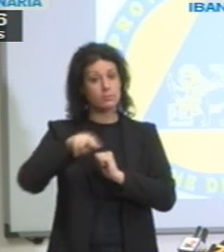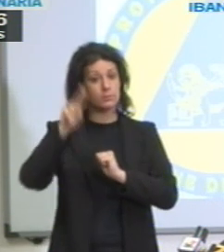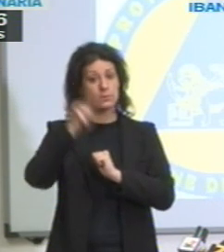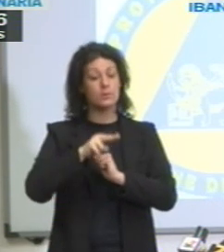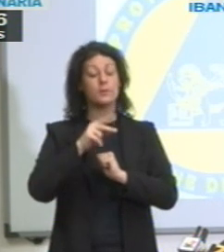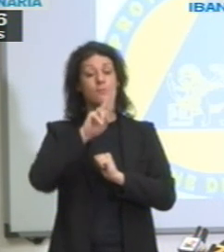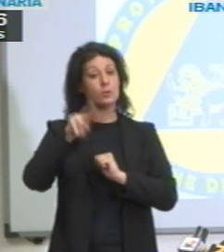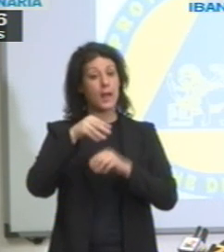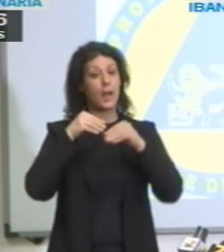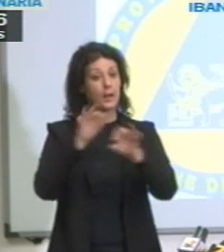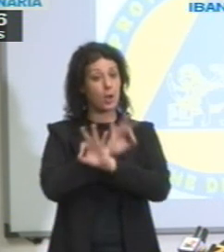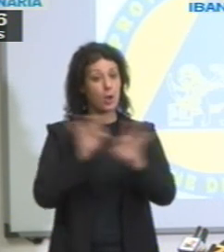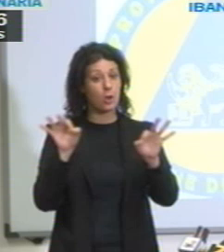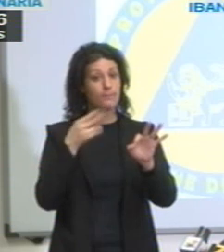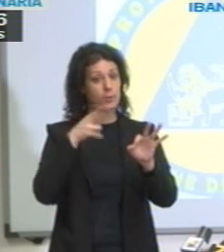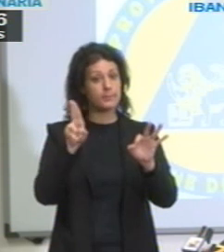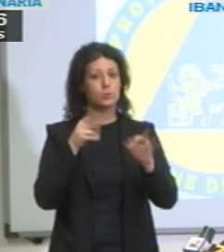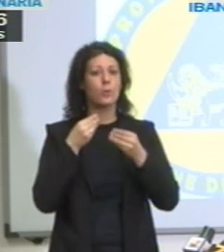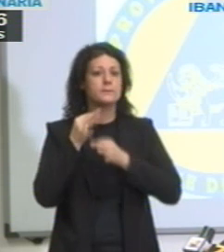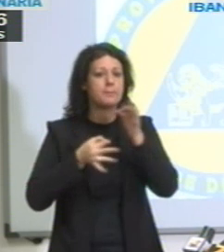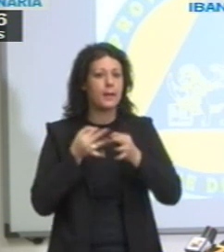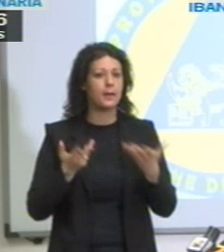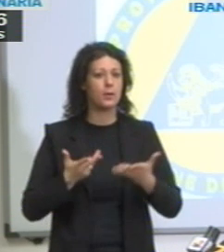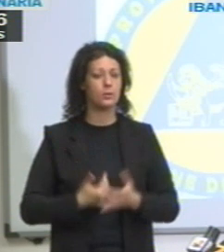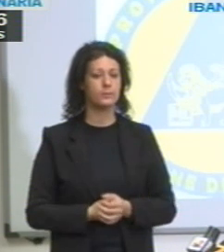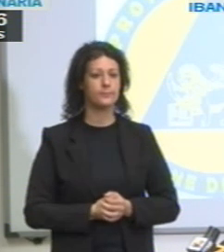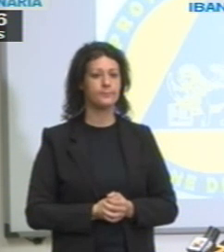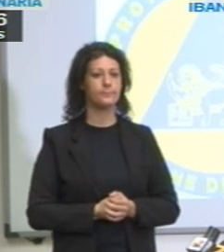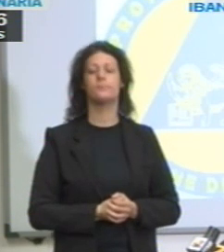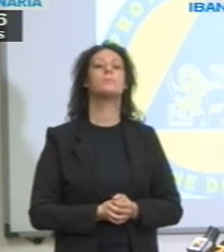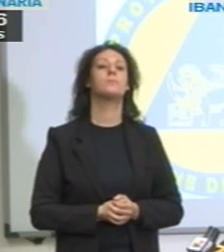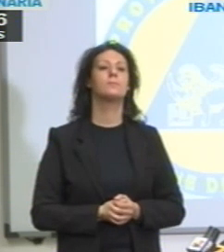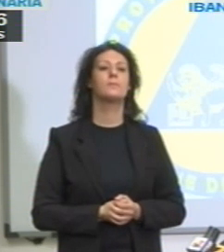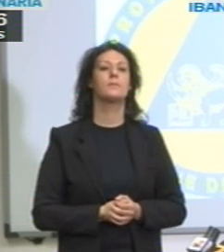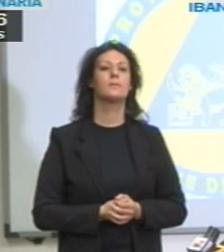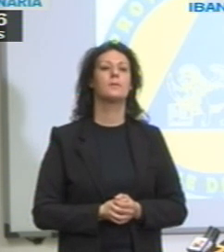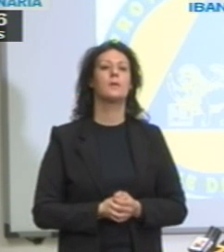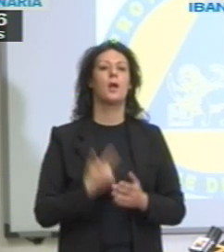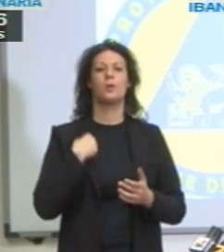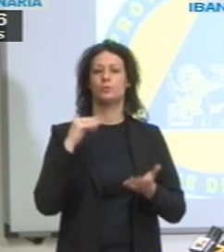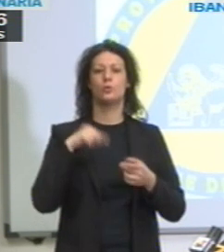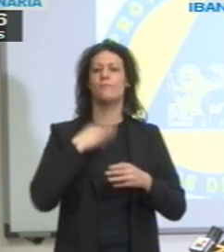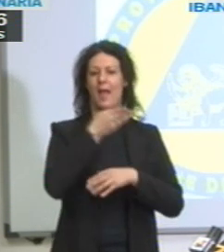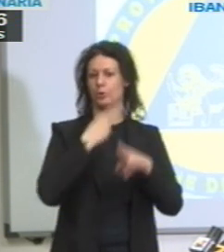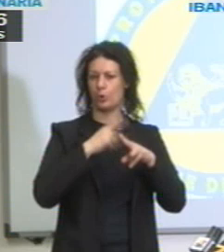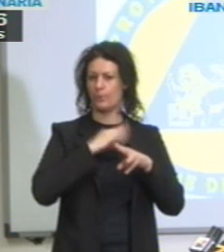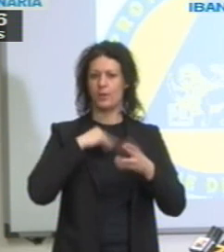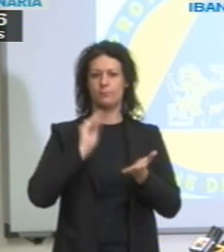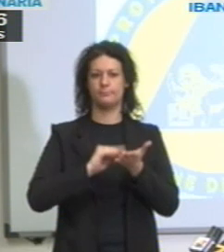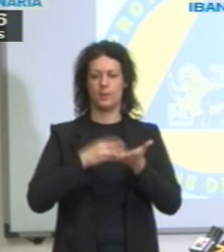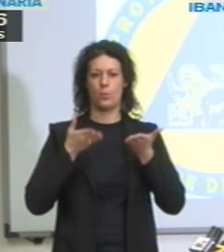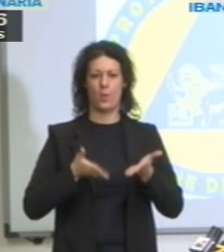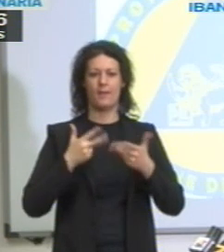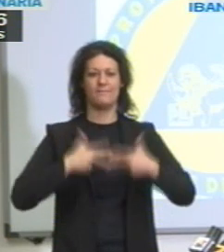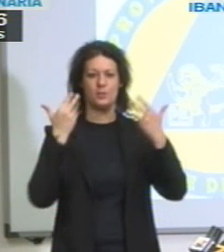spiegare. E quindi martedì lei a Roma sempre per la questione? No, io sono qui in videoconferenza, quindi non vi liberate di me. No, ma questa